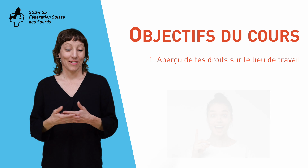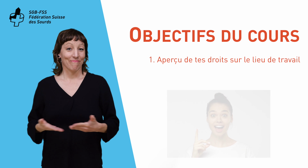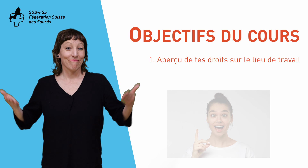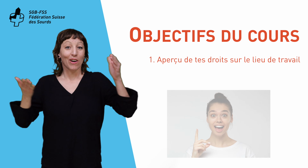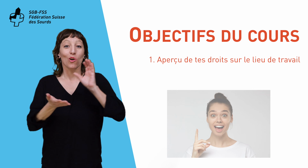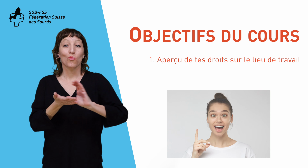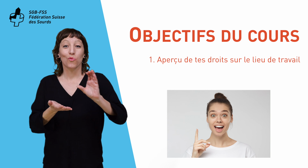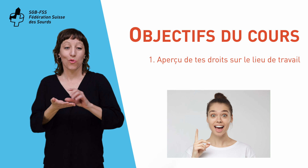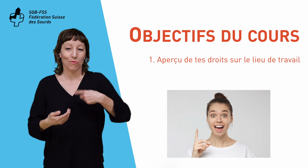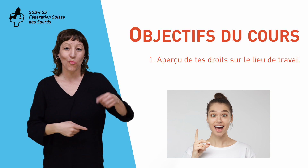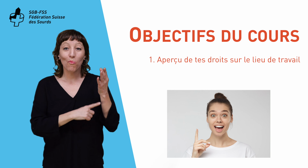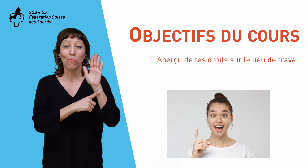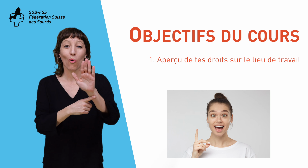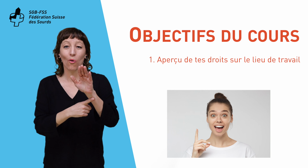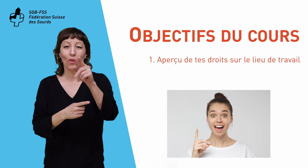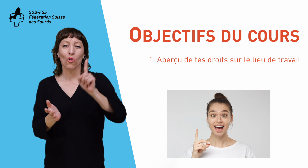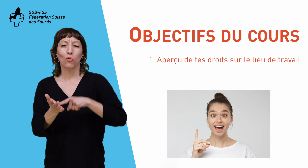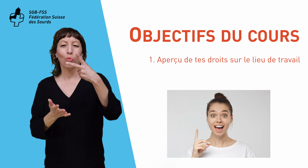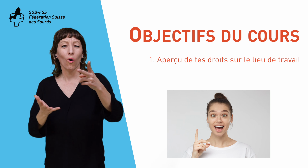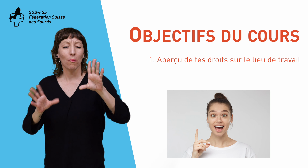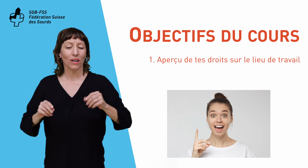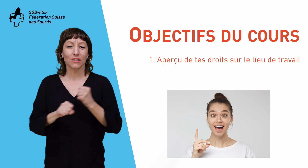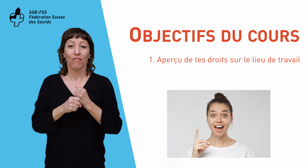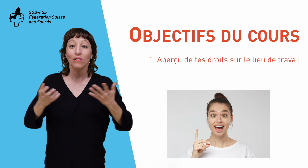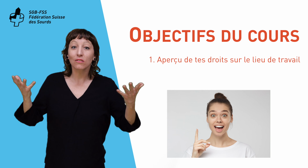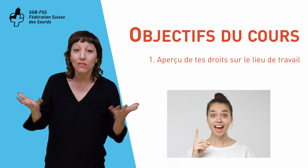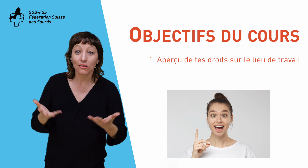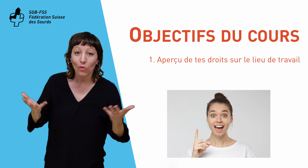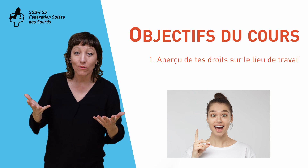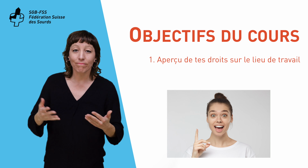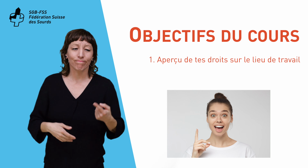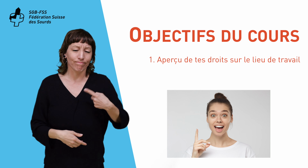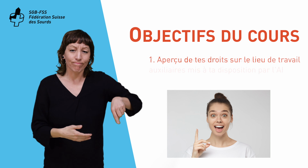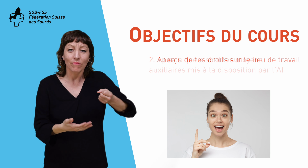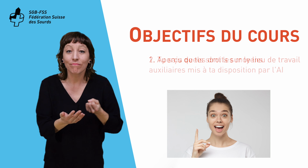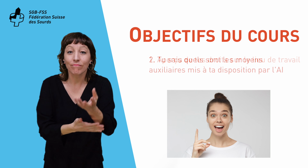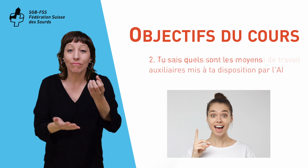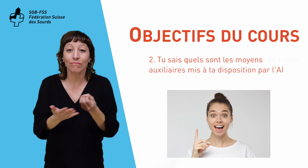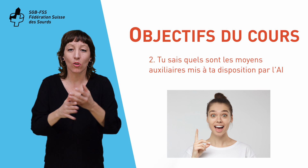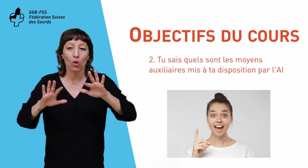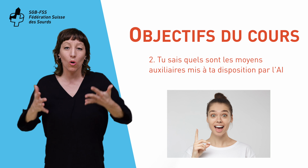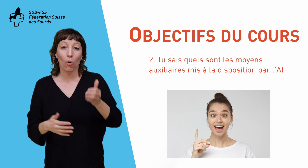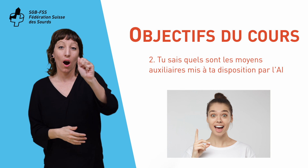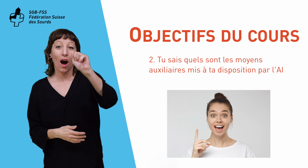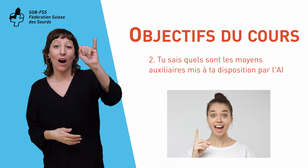Dans ce cours, nous te donnons un aperçu de tes droits sur le lieu de travail. Nous t'informons sur la